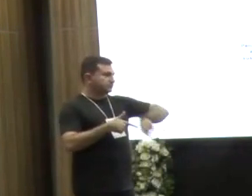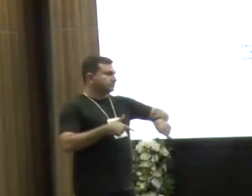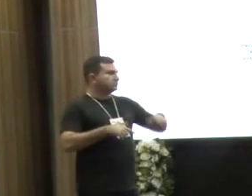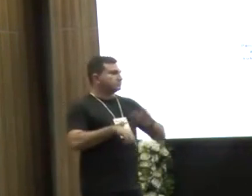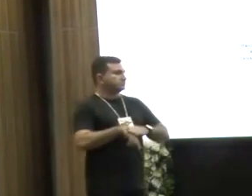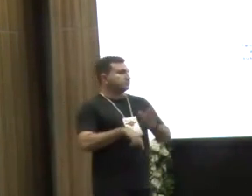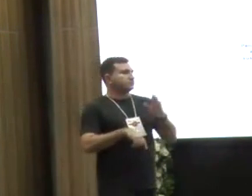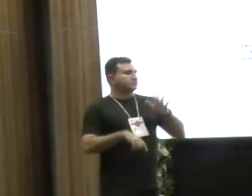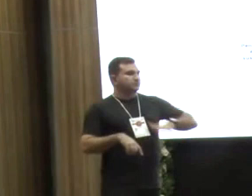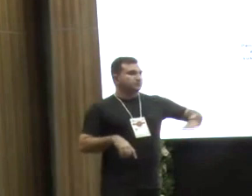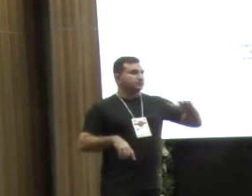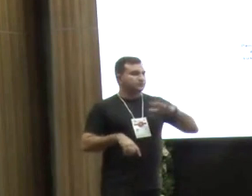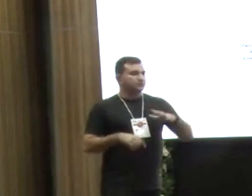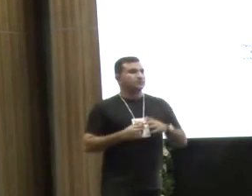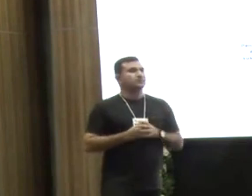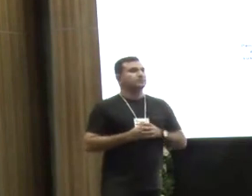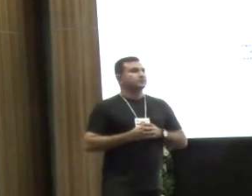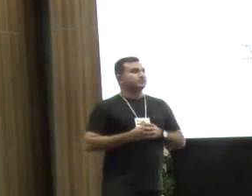naquela região.